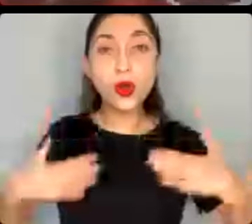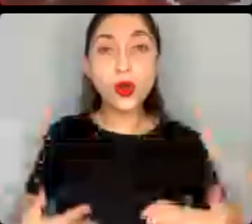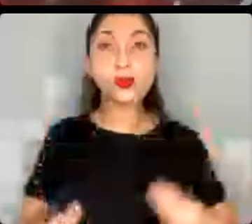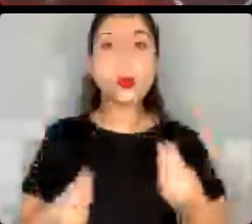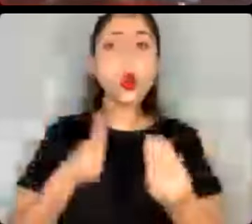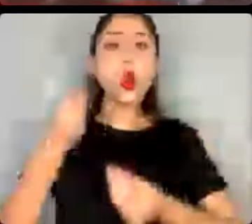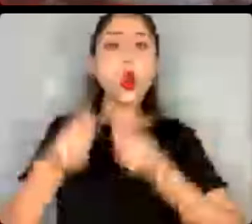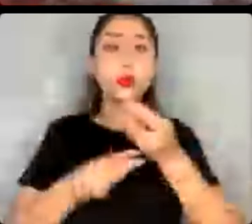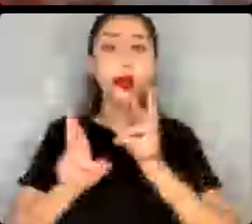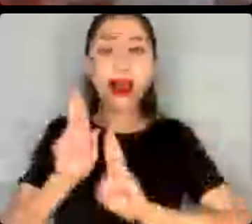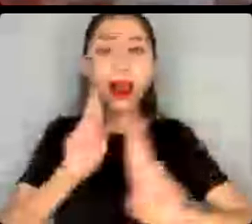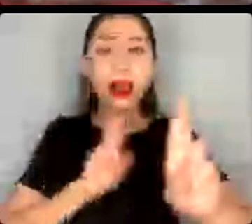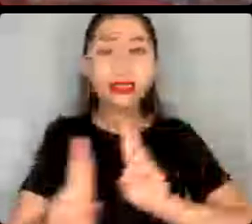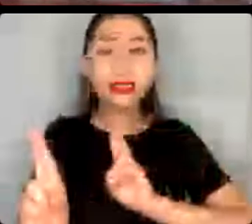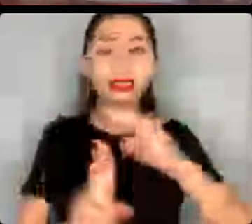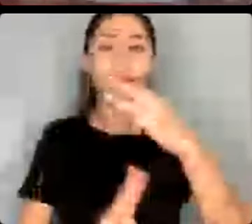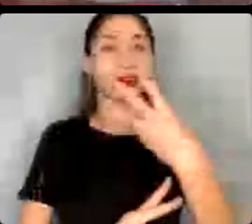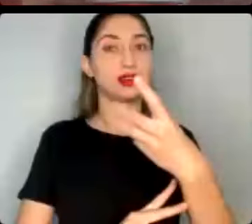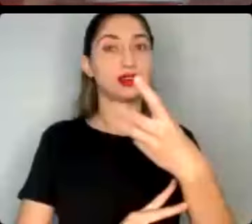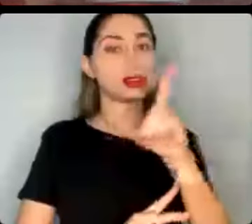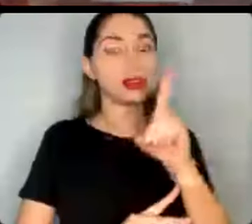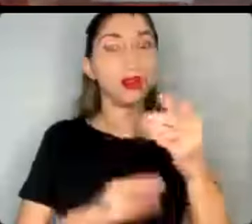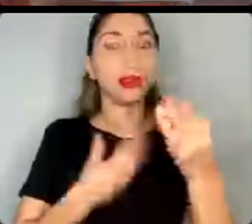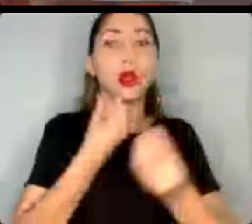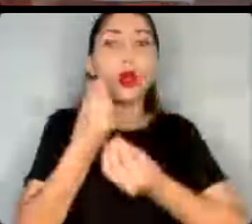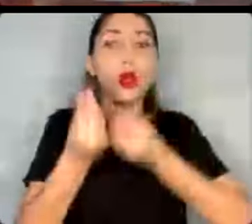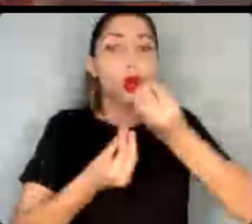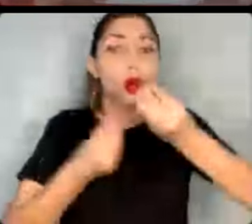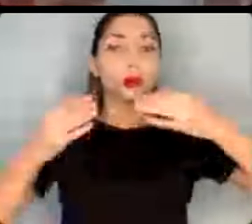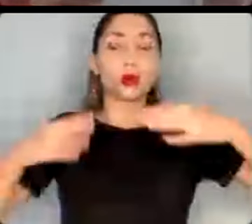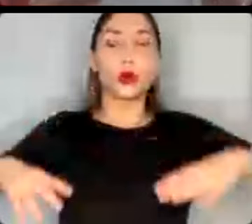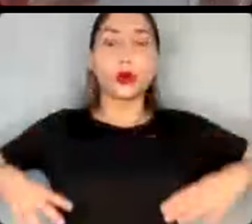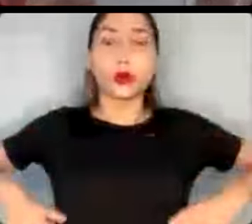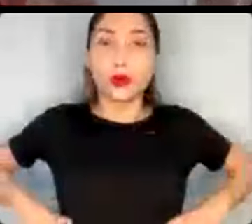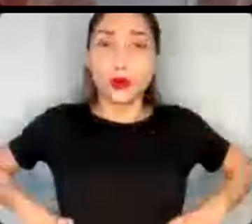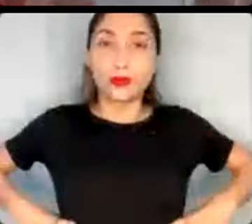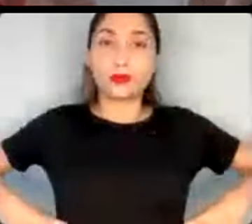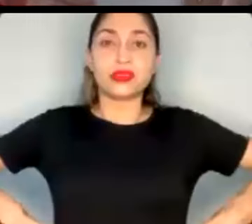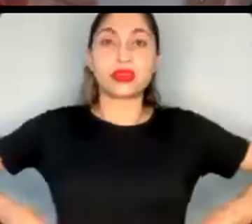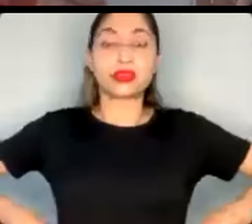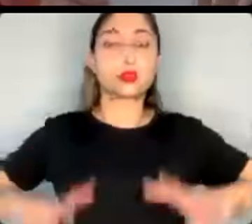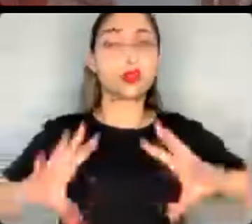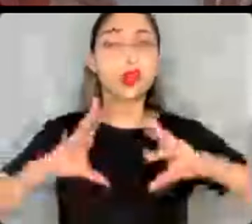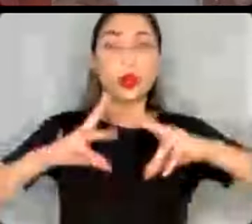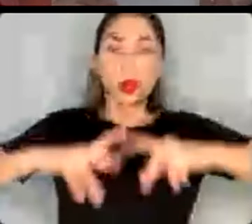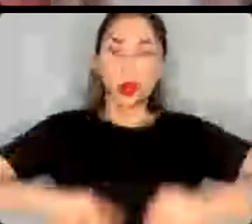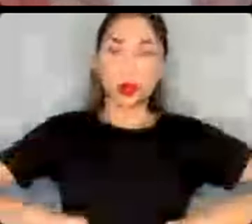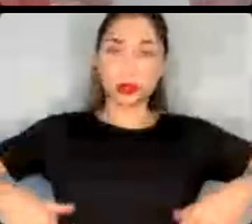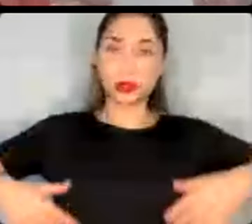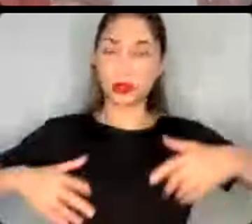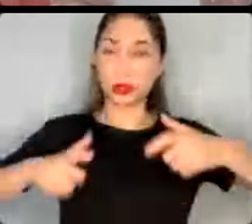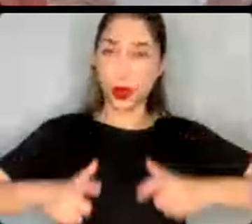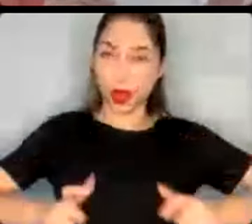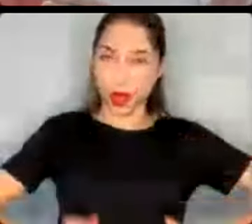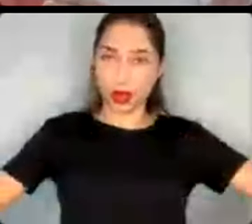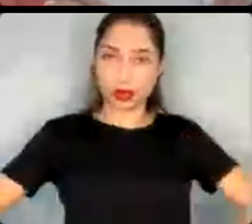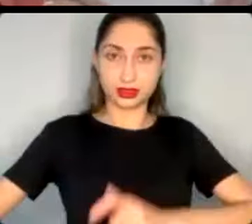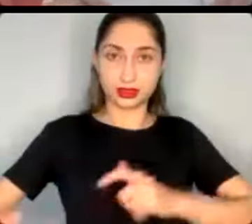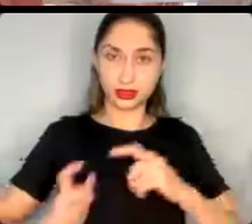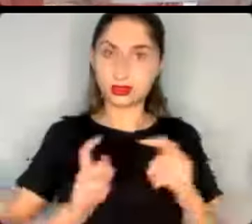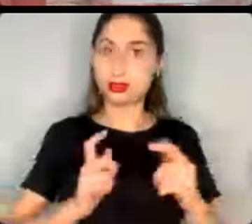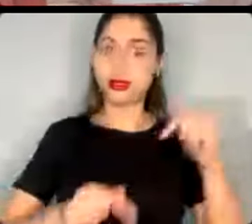com as asas ilíacas, a articulação aqui da síntese púbica, que é muito também mediadora, não